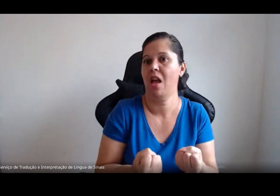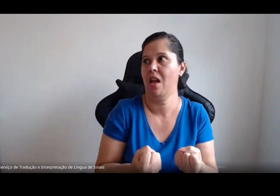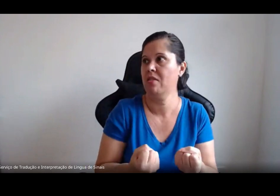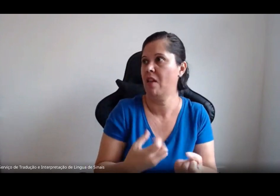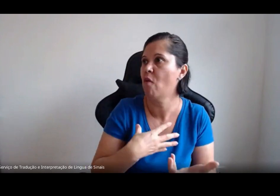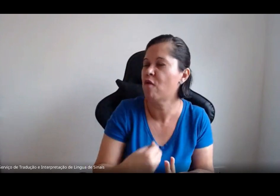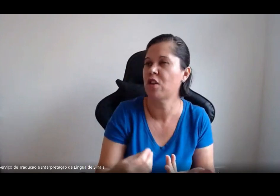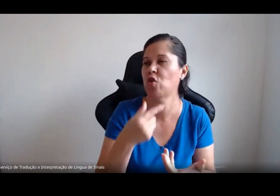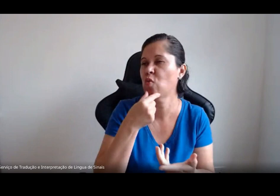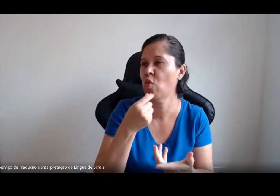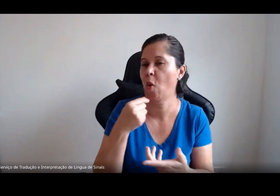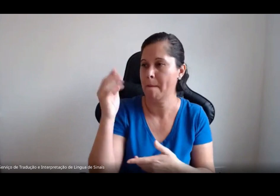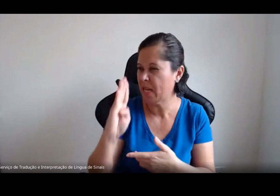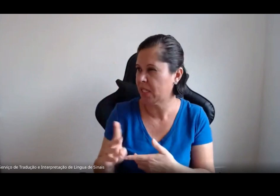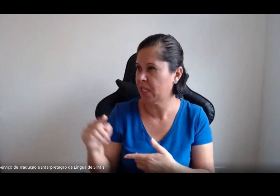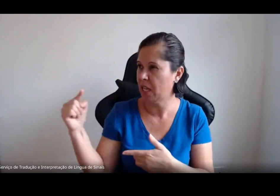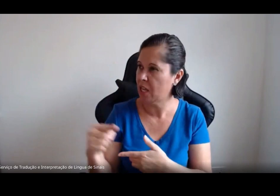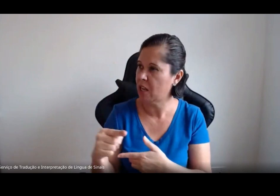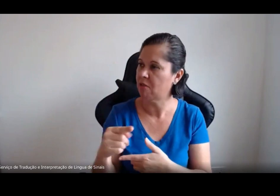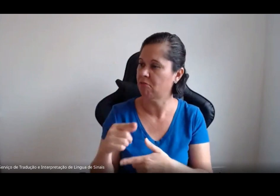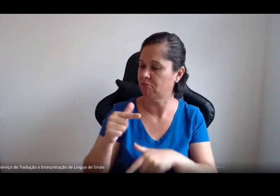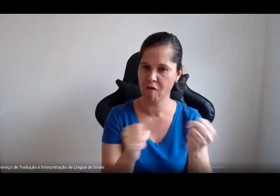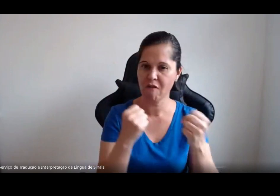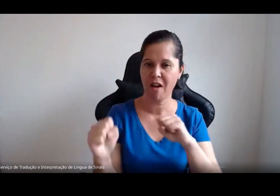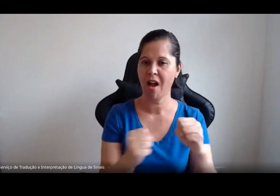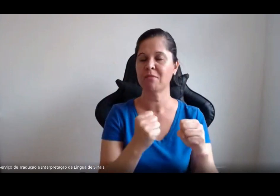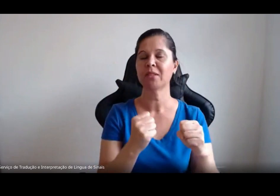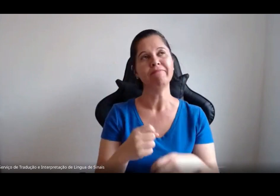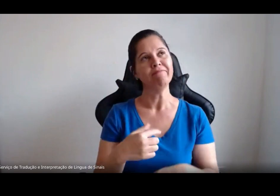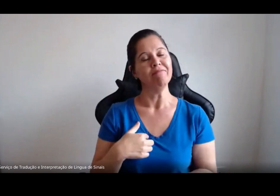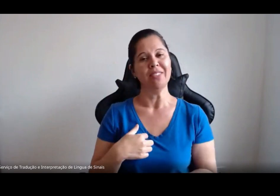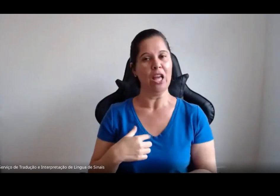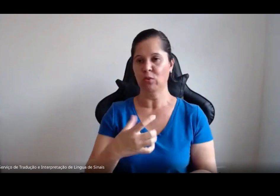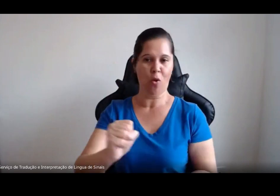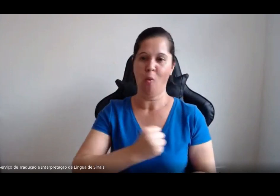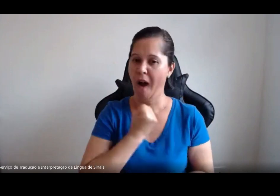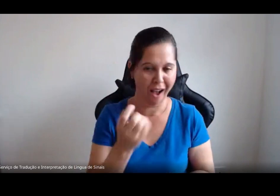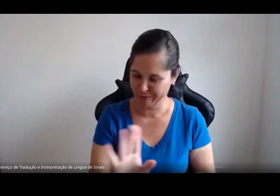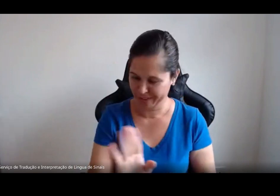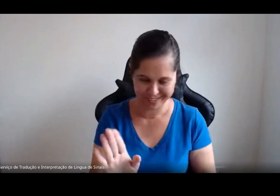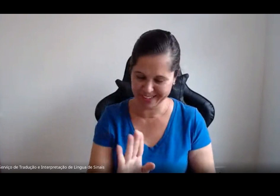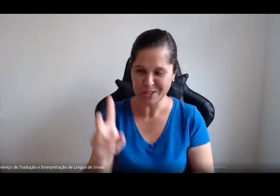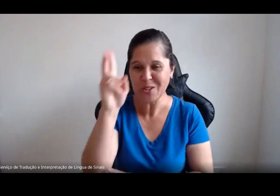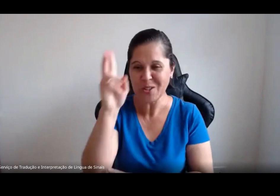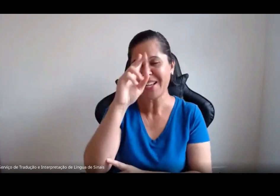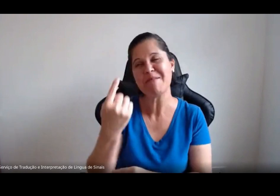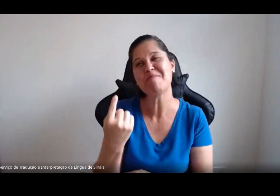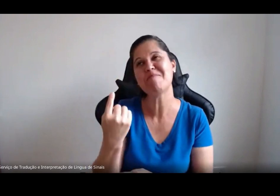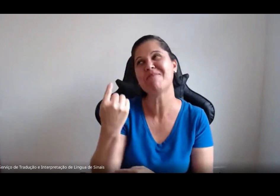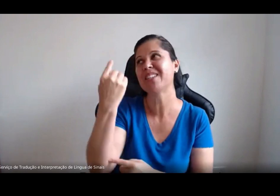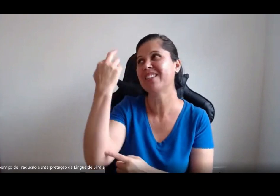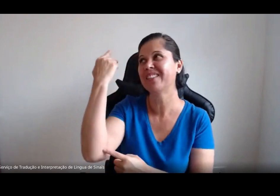na vida. Então, quando eu lembro esse momento, quando eu estou com raiva dele, eu penso nisso e a raiva